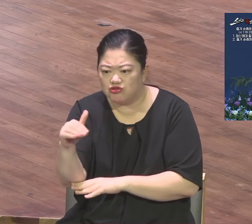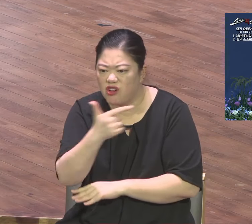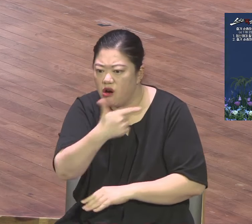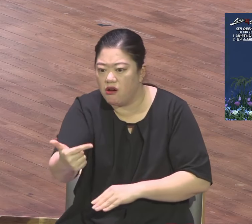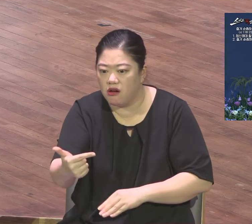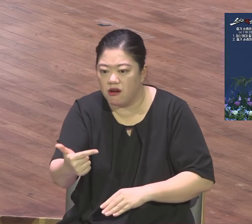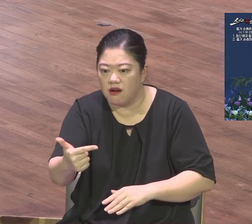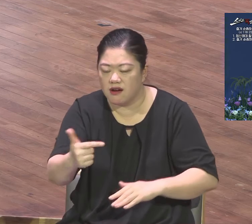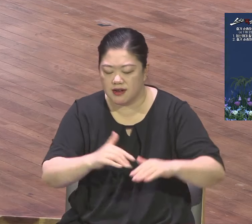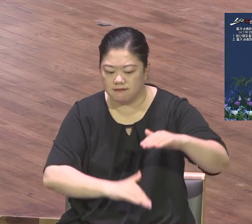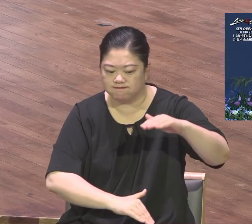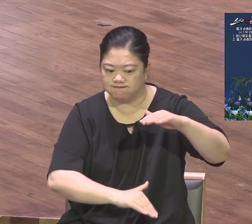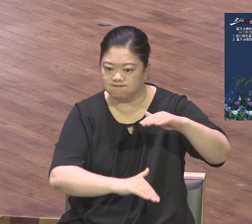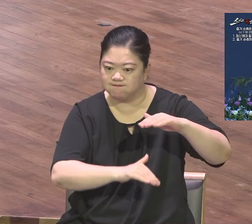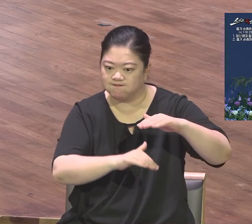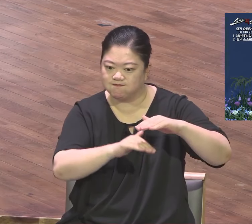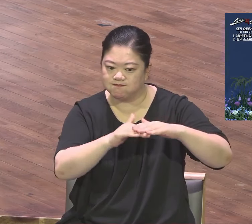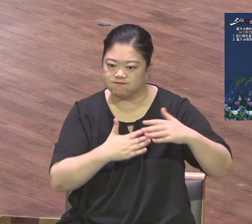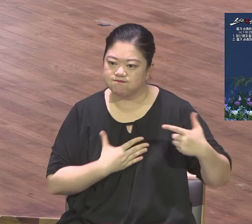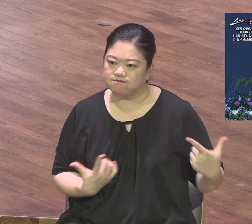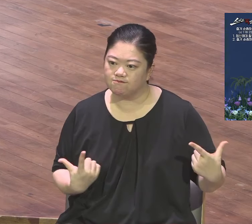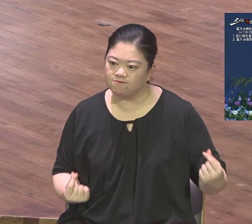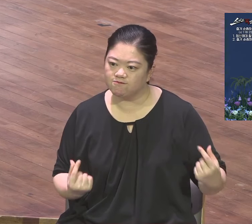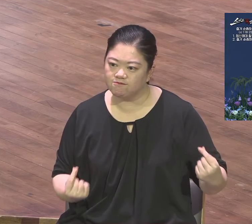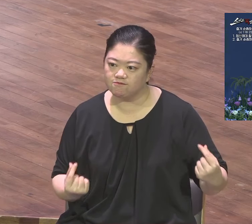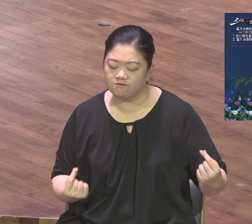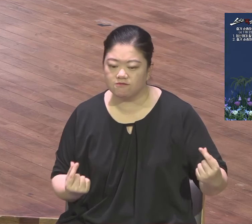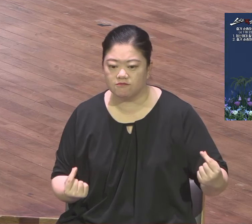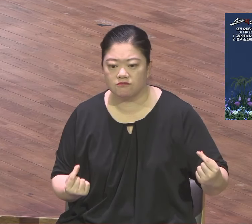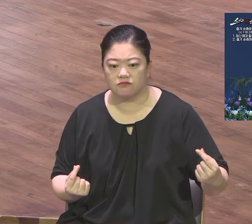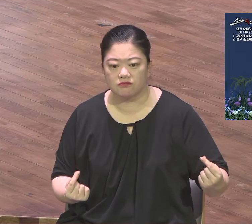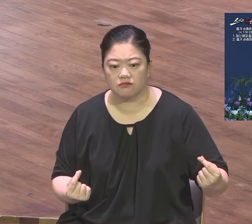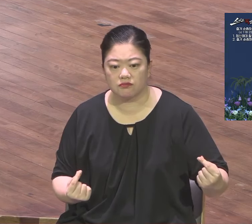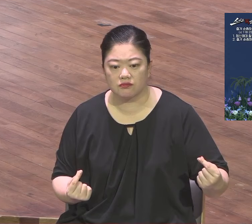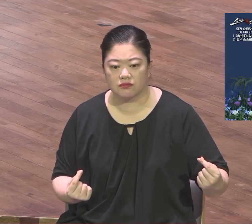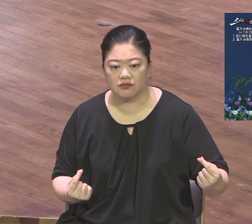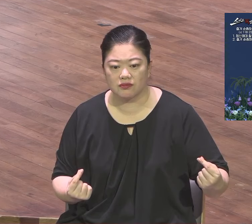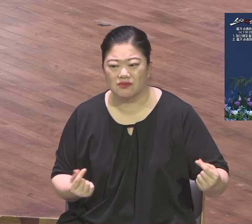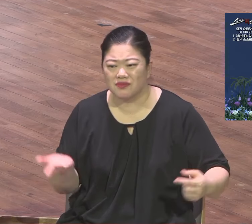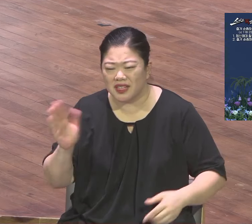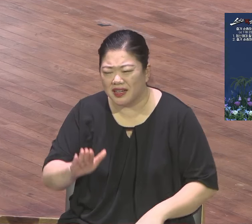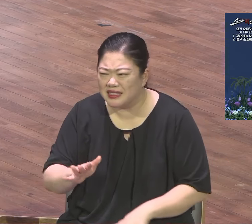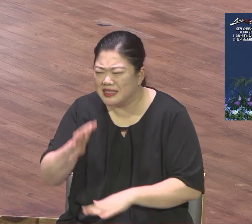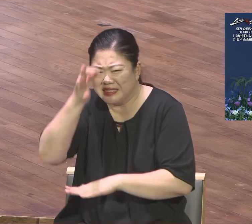하나님 앞에 세임 받는 사람들 그렇게 화려한 사람이 거의